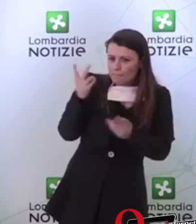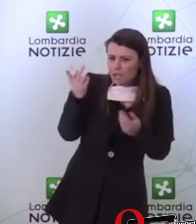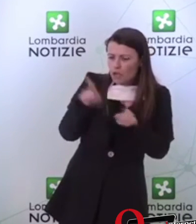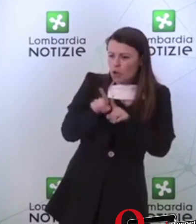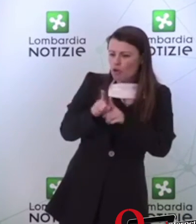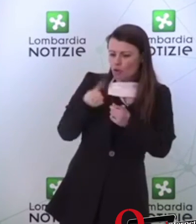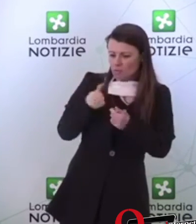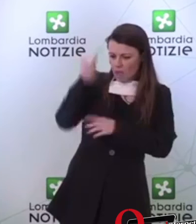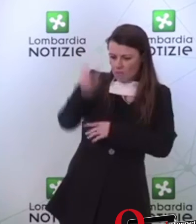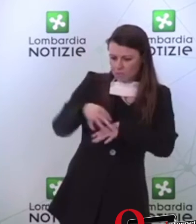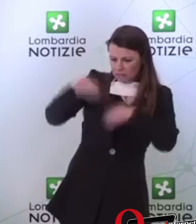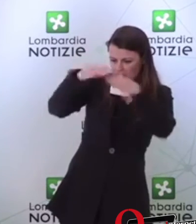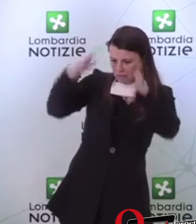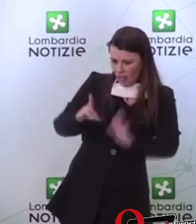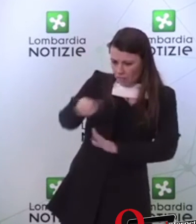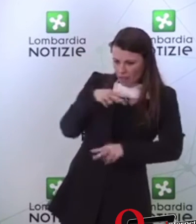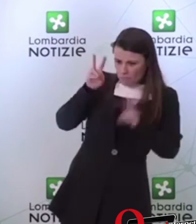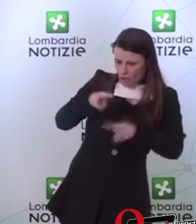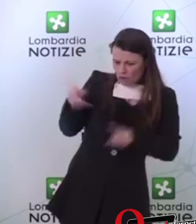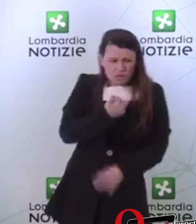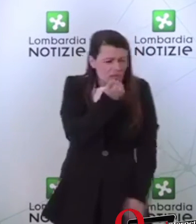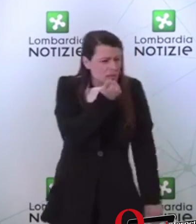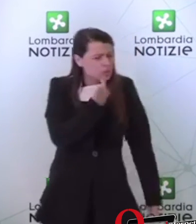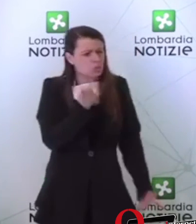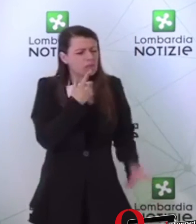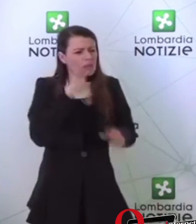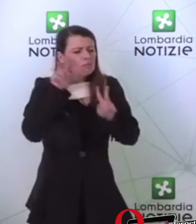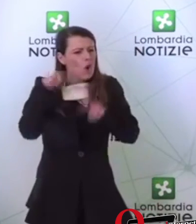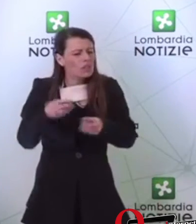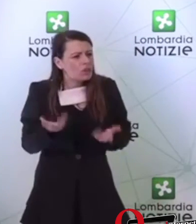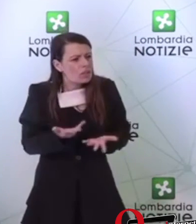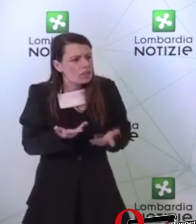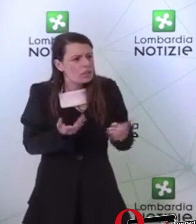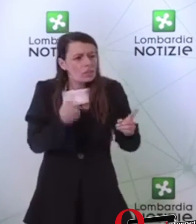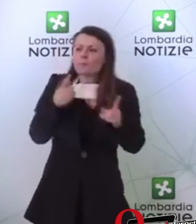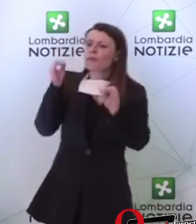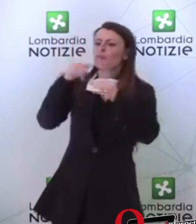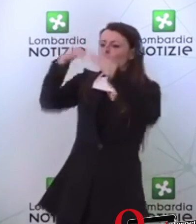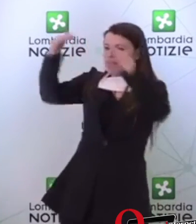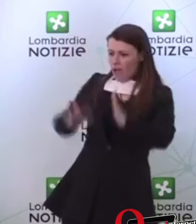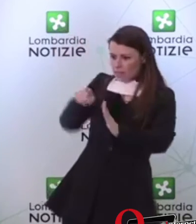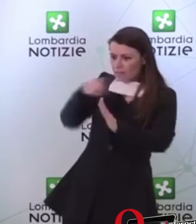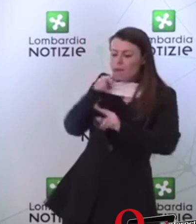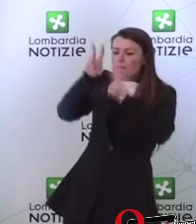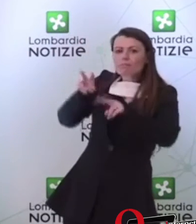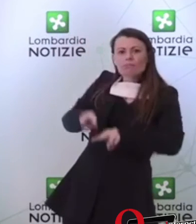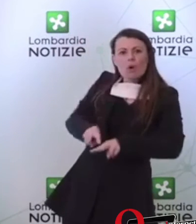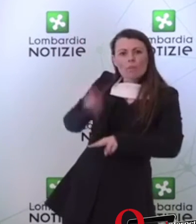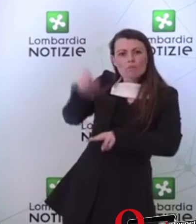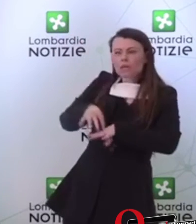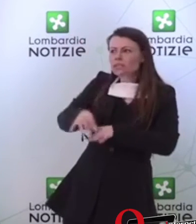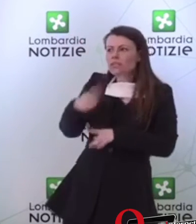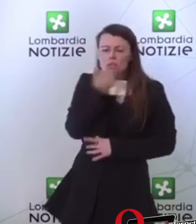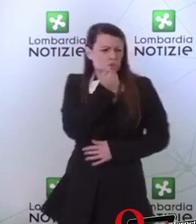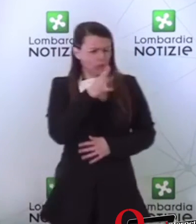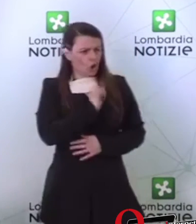domicilio il paziente. Che riesce a monitorare? Dal domicilio il paziente, che è in sperimentazione a Varese. Cioè,